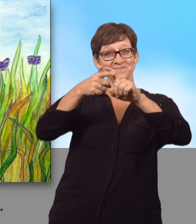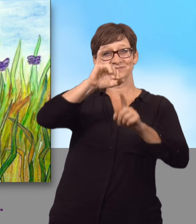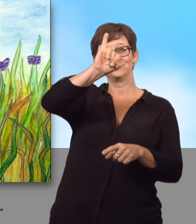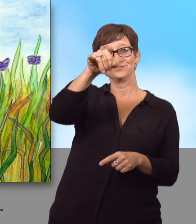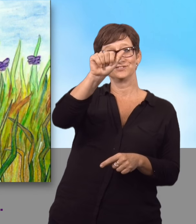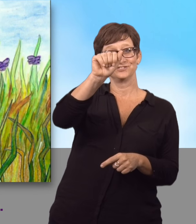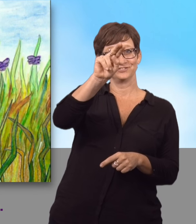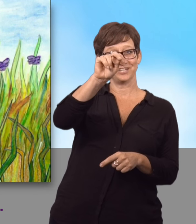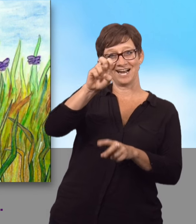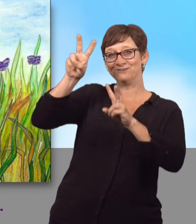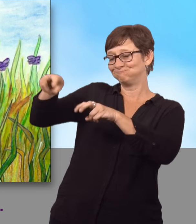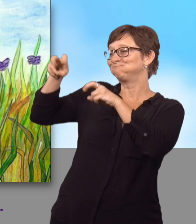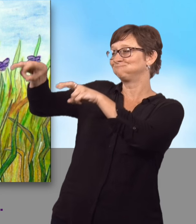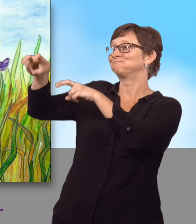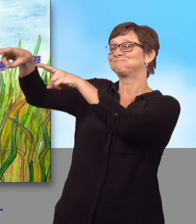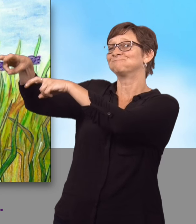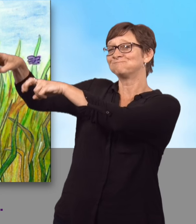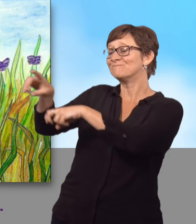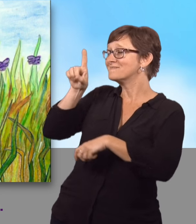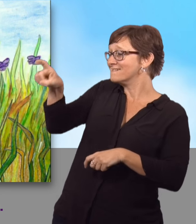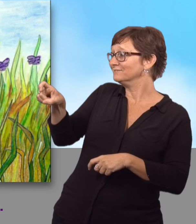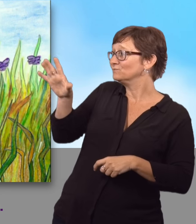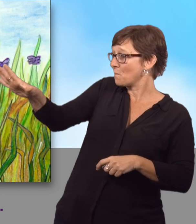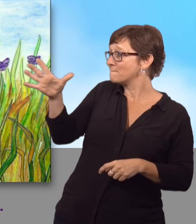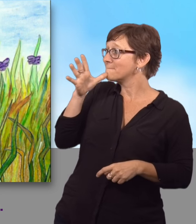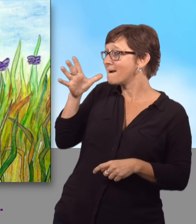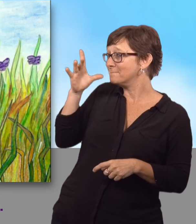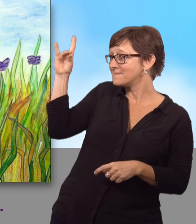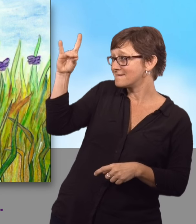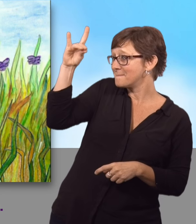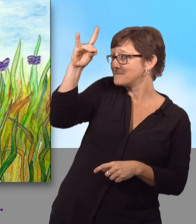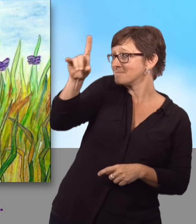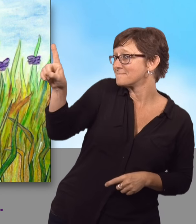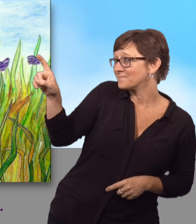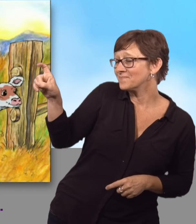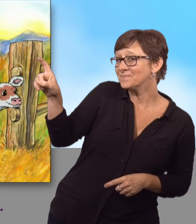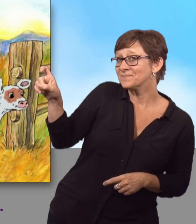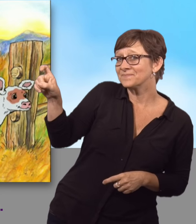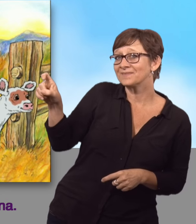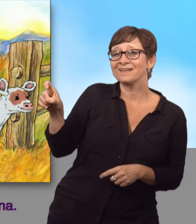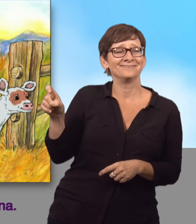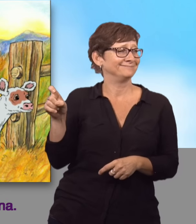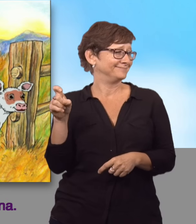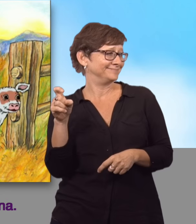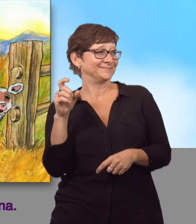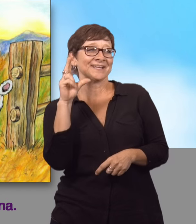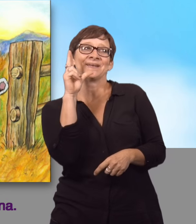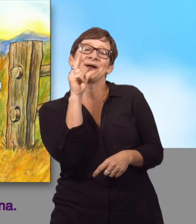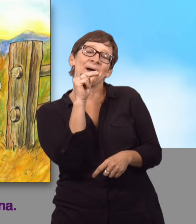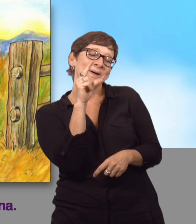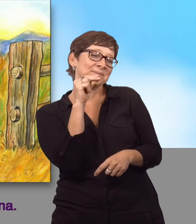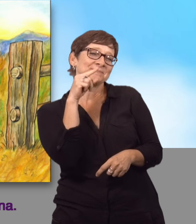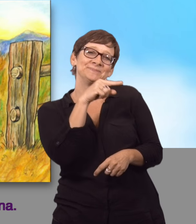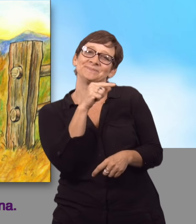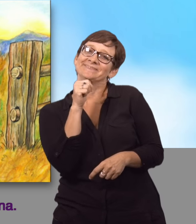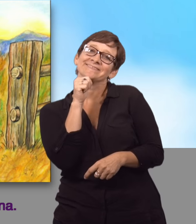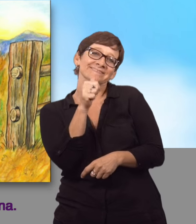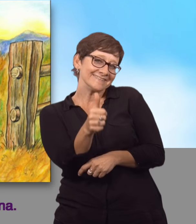¿Tu mamá es una llama? Le pregunté a mi amiga Juana. No, no lo es, me